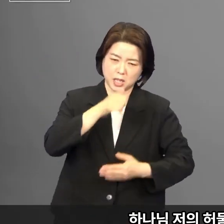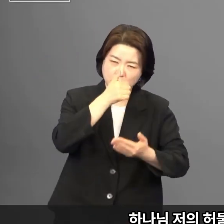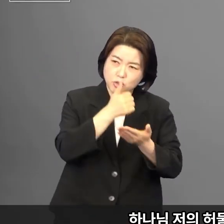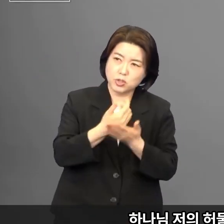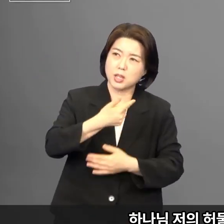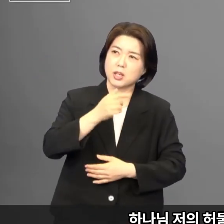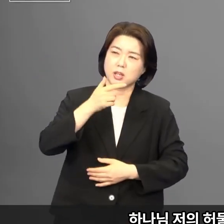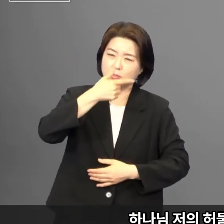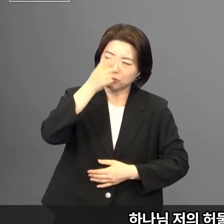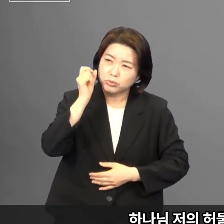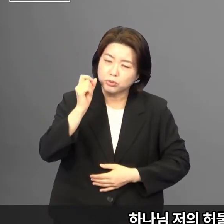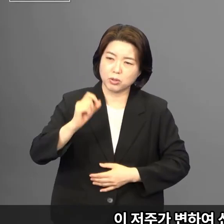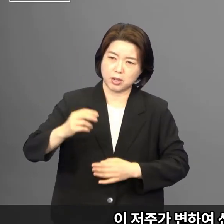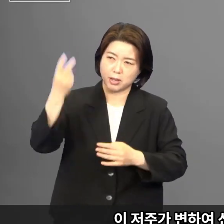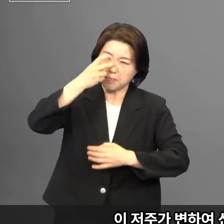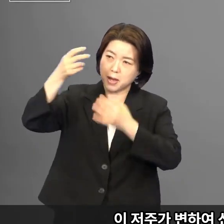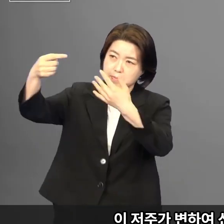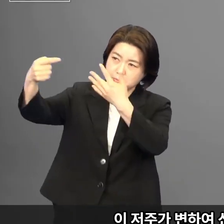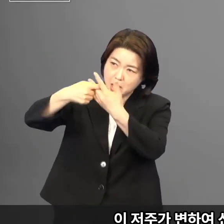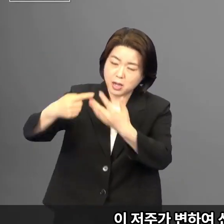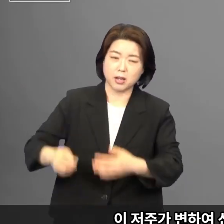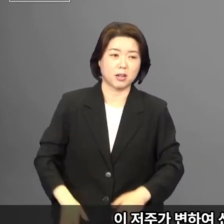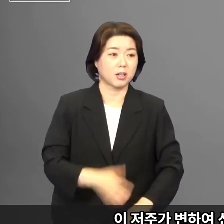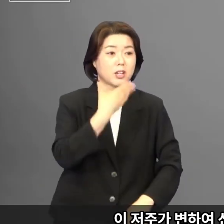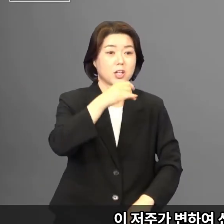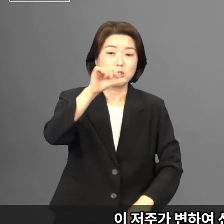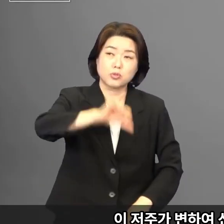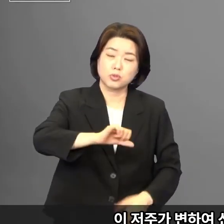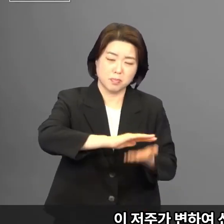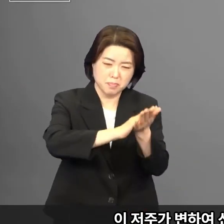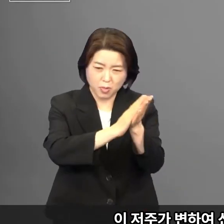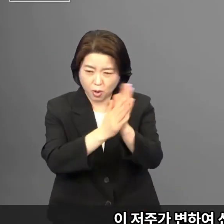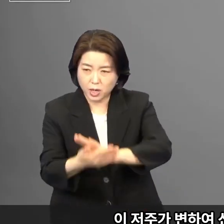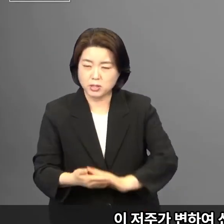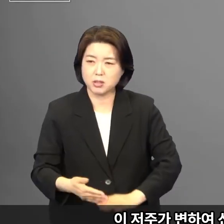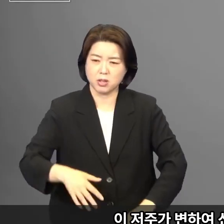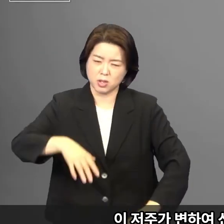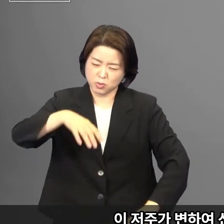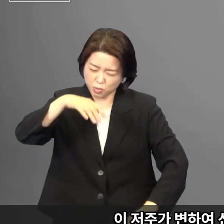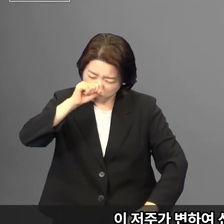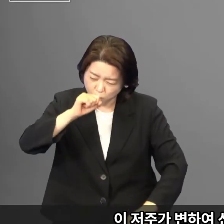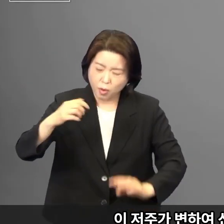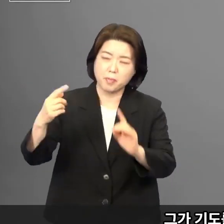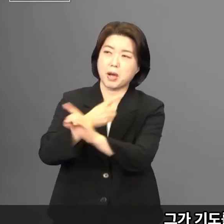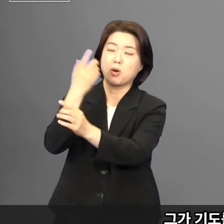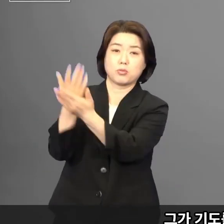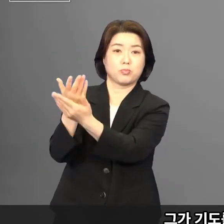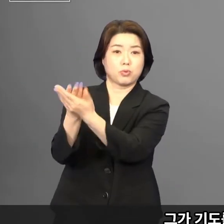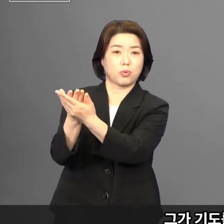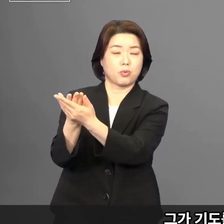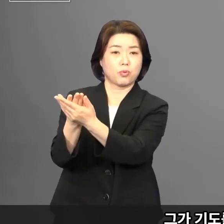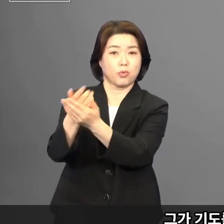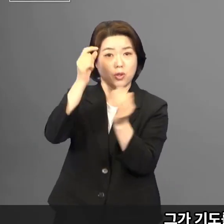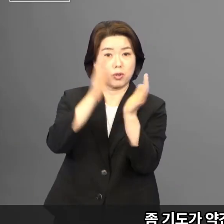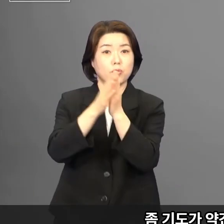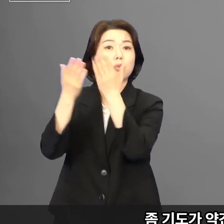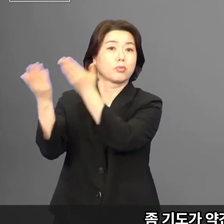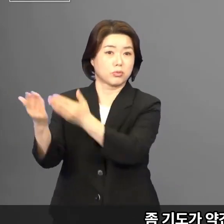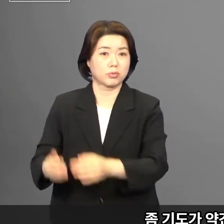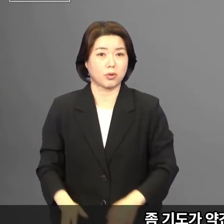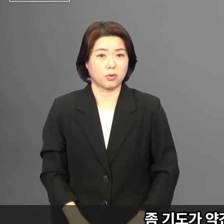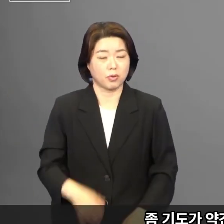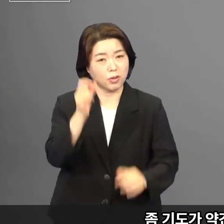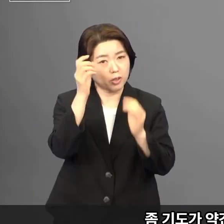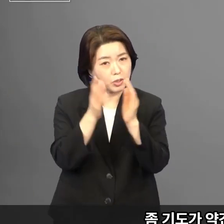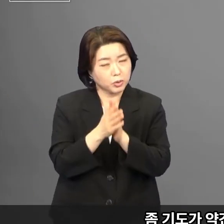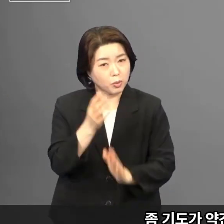죄악을 감찰하셔서 이 저주가 변하여 선이 되게 해 주십시오라고 그가 기도를 하는 것인데요, 좀